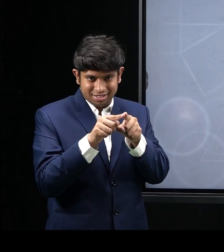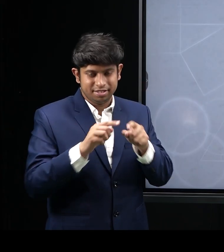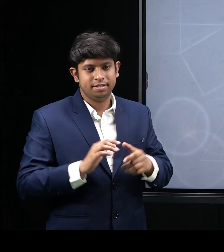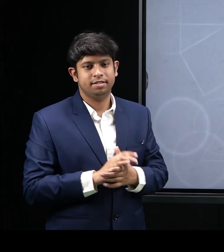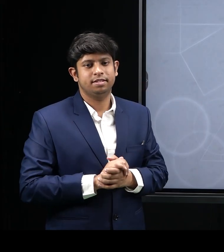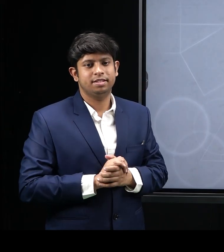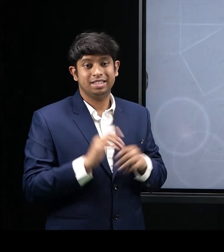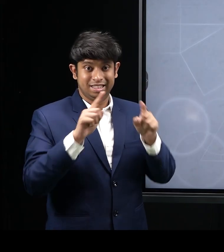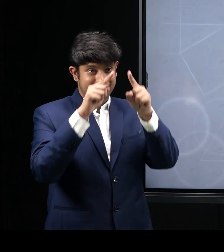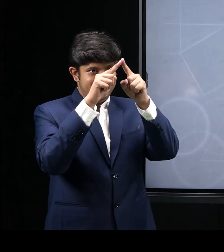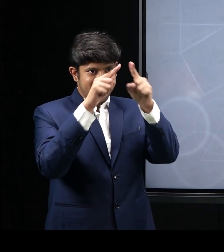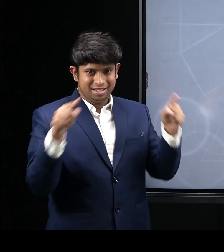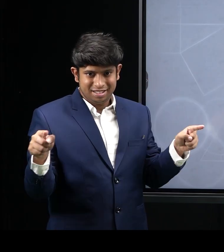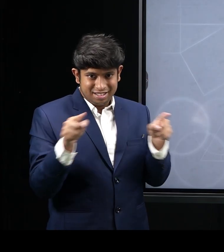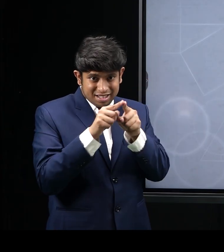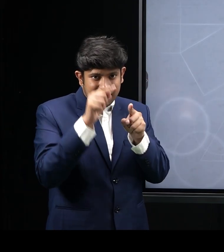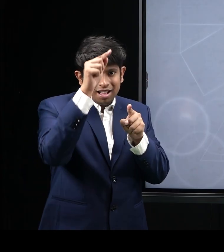ಪ್ರದೇಶ, ಅರೆ ಪರಿಧಿ,